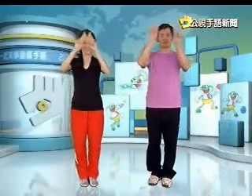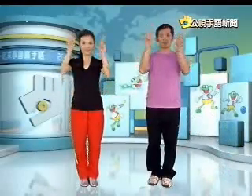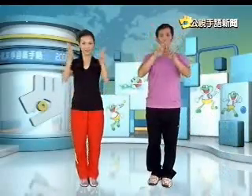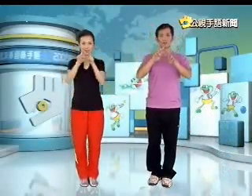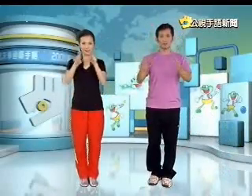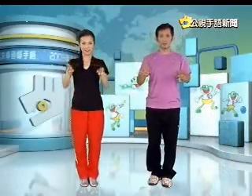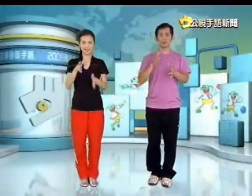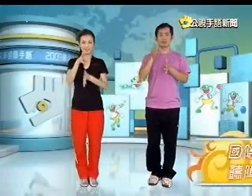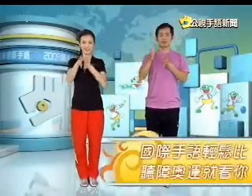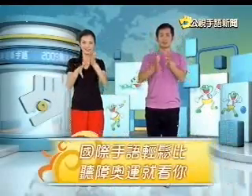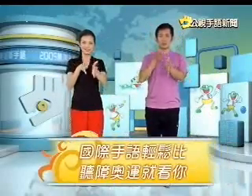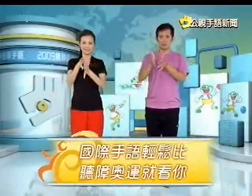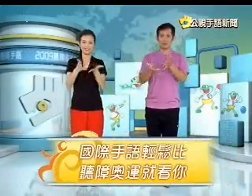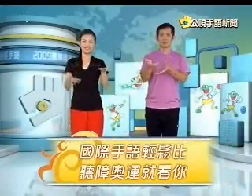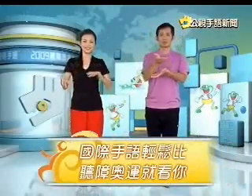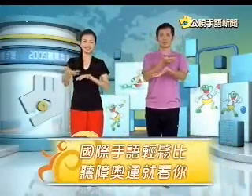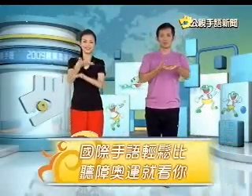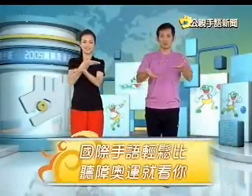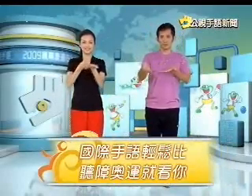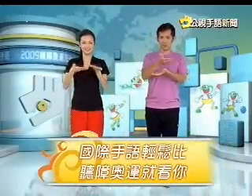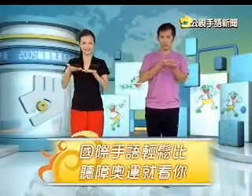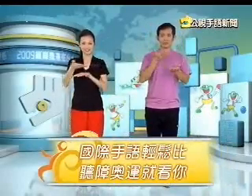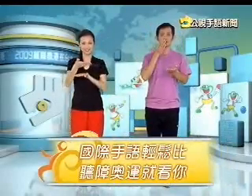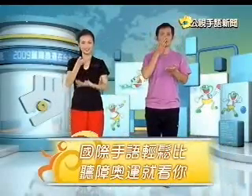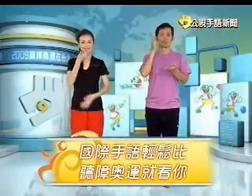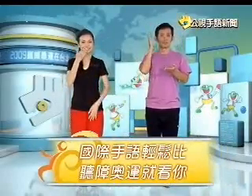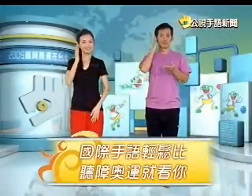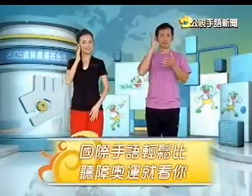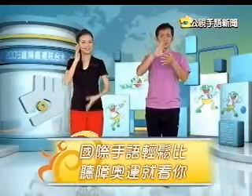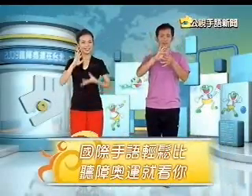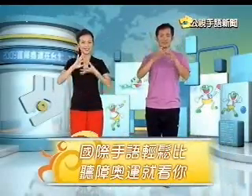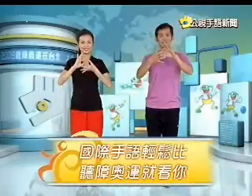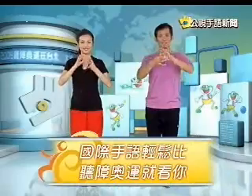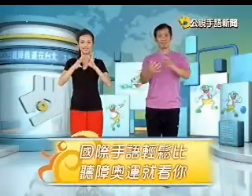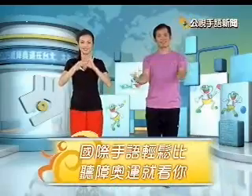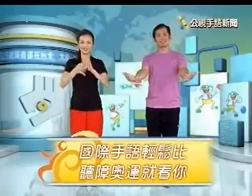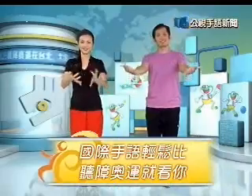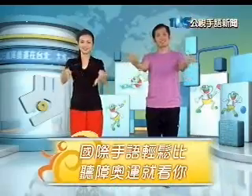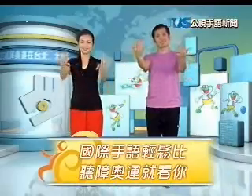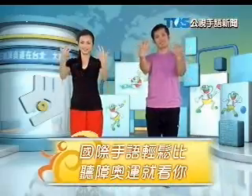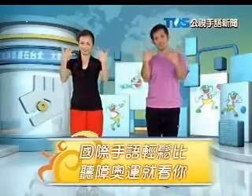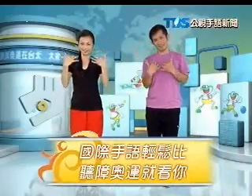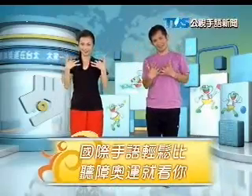国际手语轻松笔，听障奥运就看你。